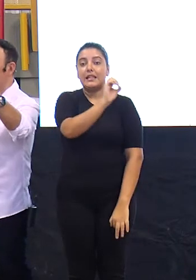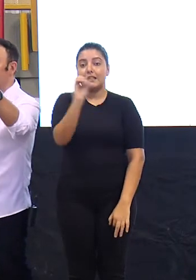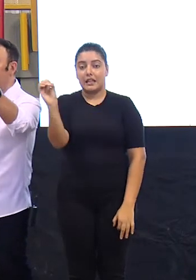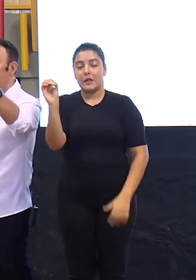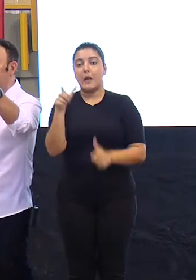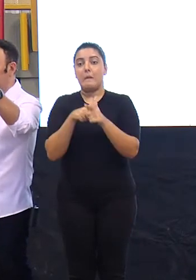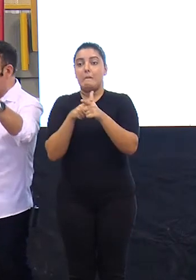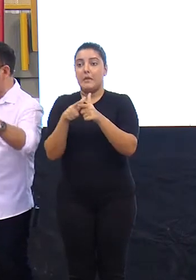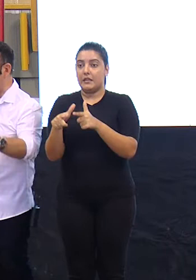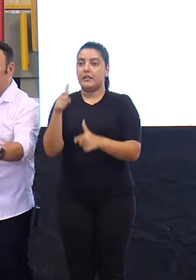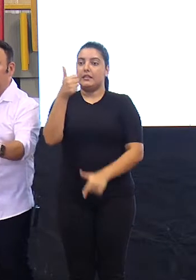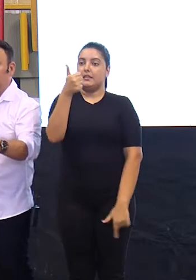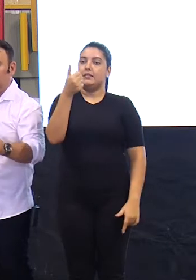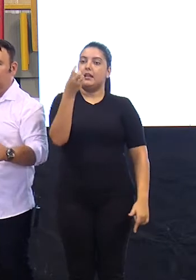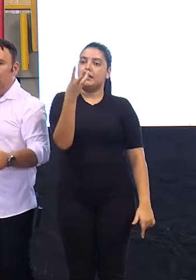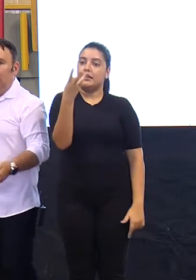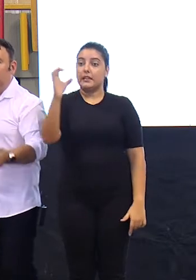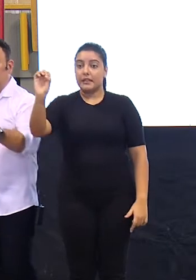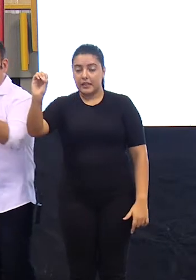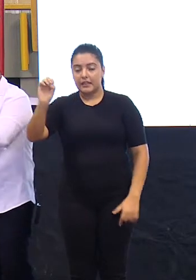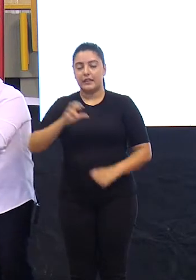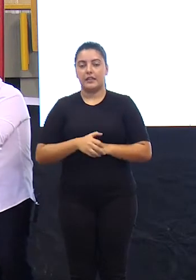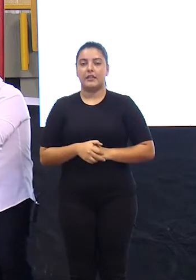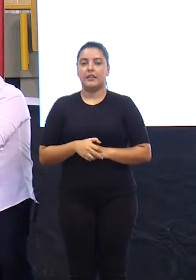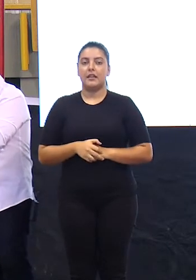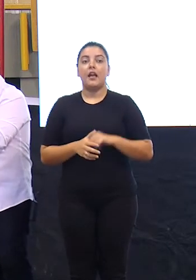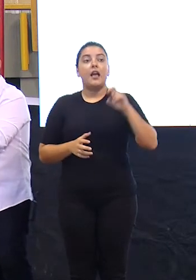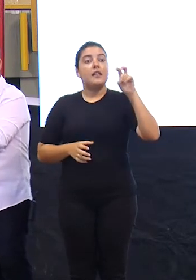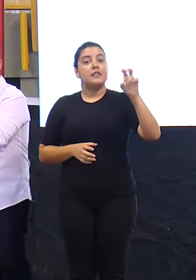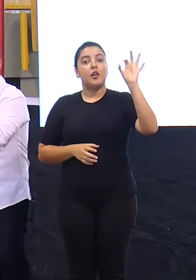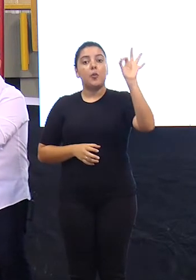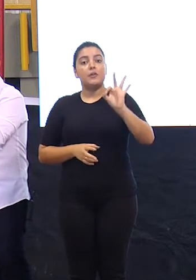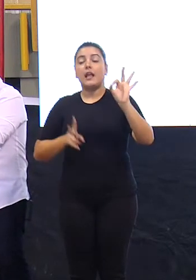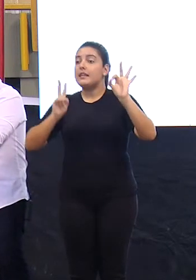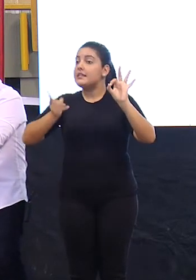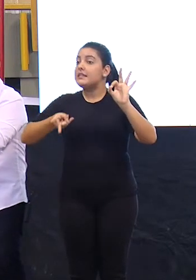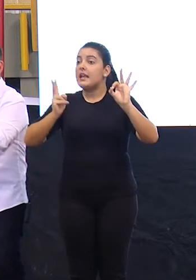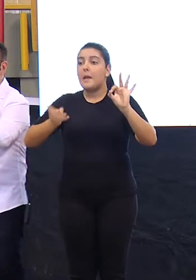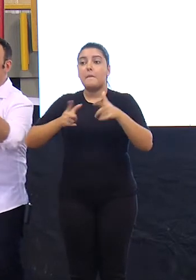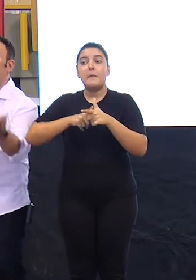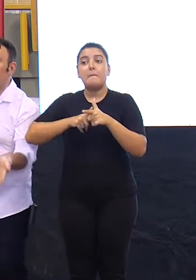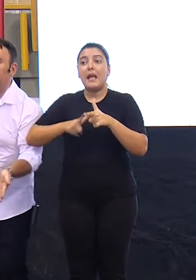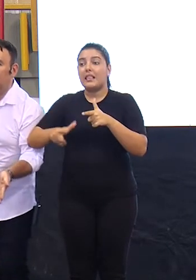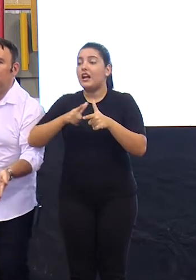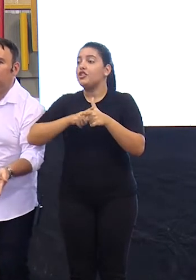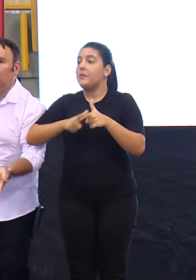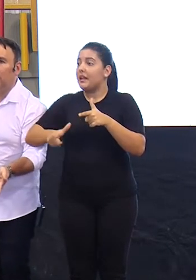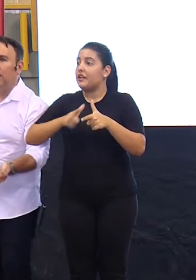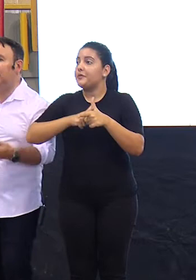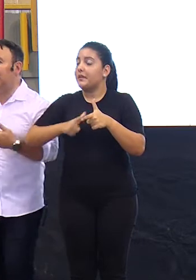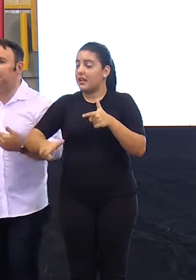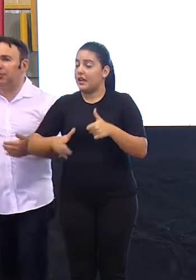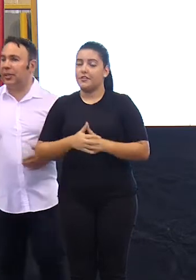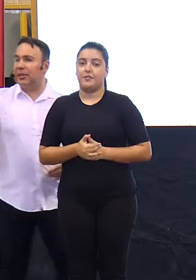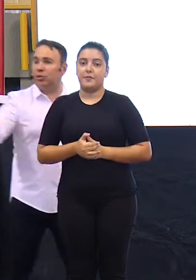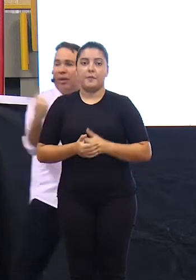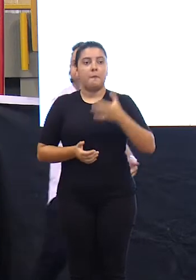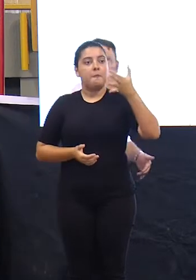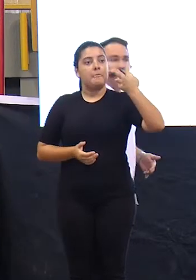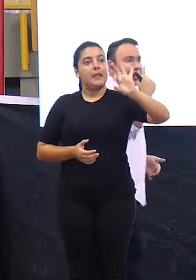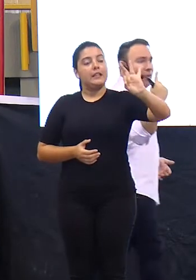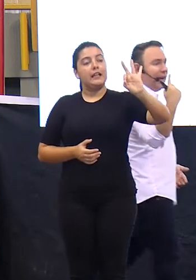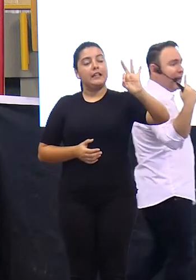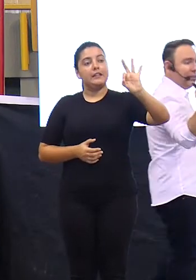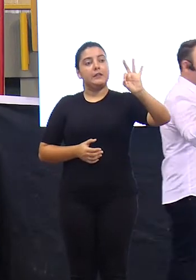é a metade de 130. Então, 5% é a metade dos 10%. E 10% é só